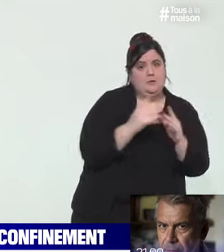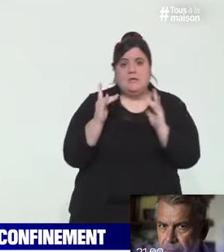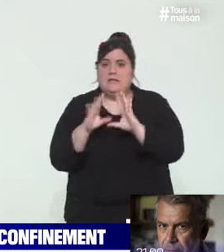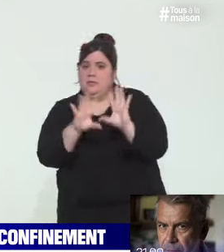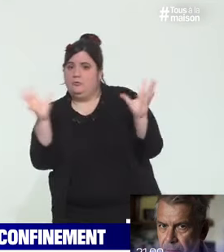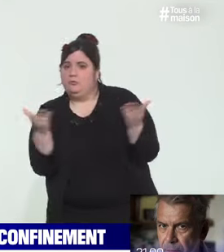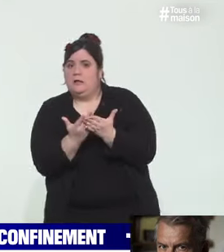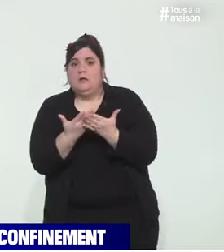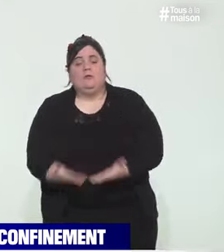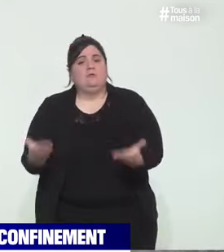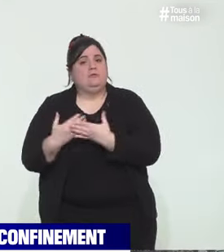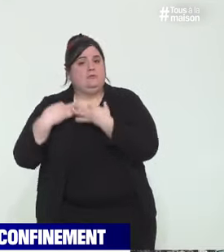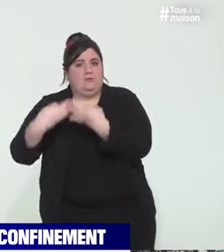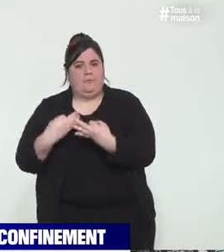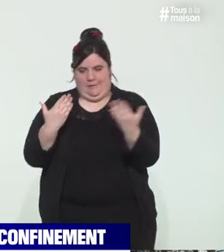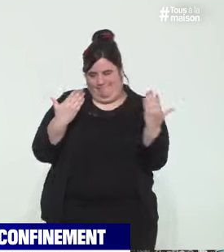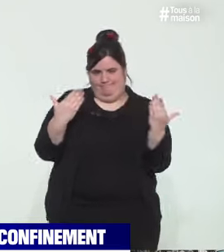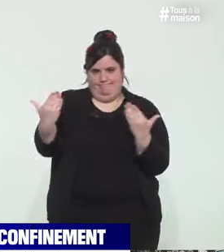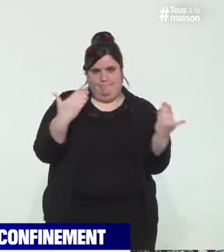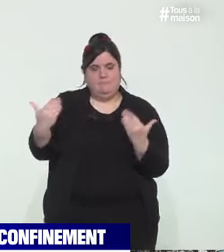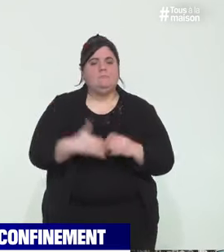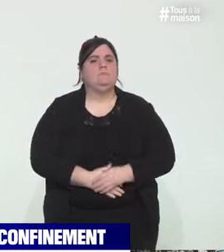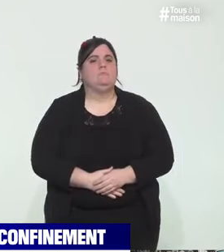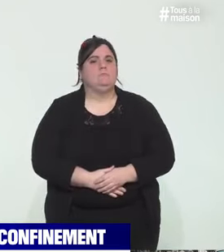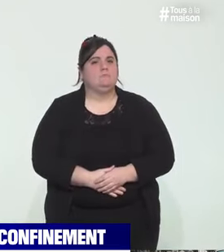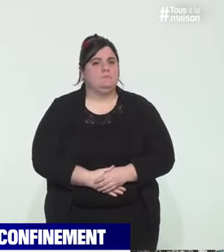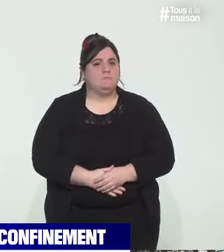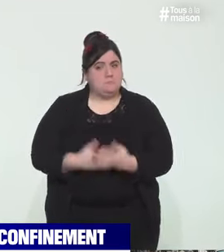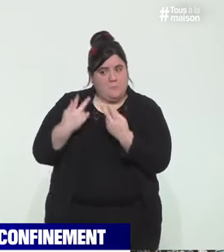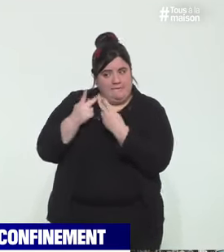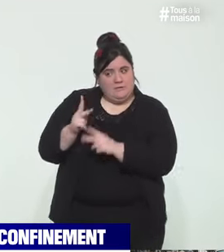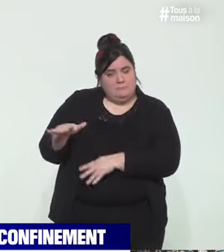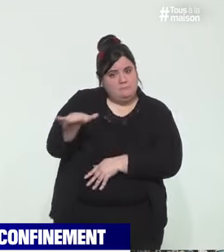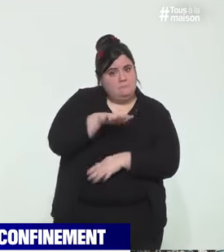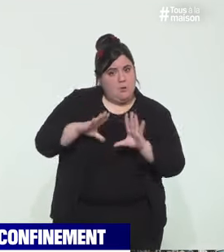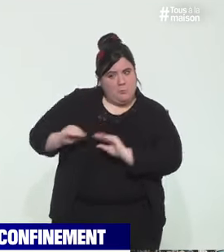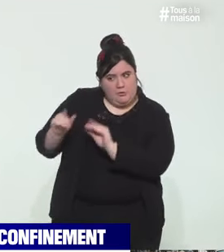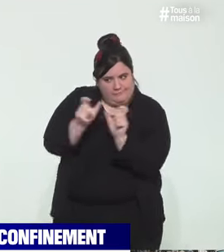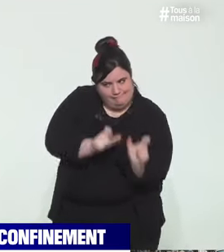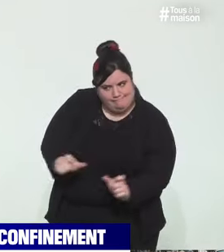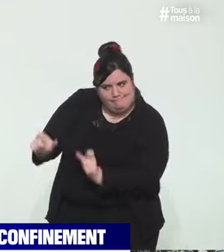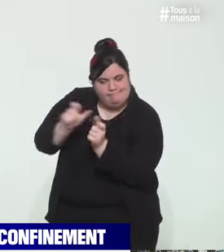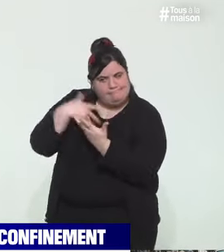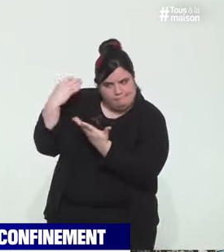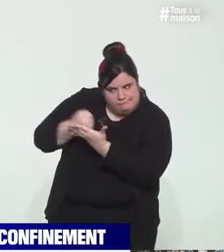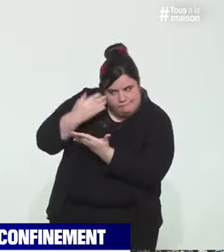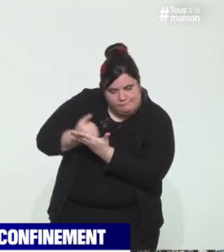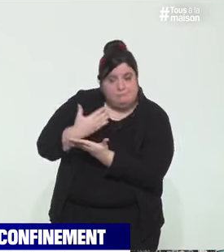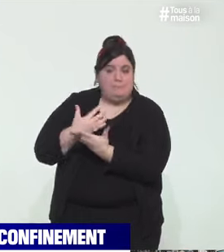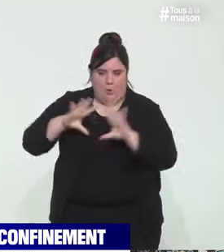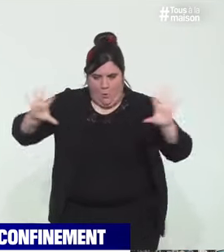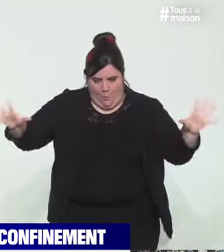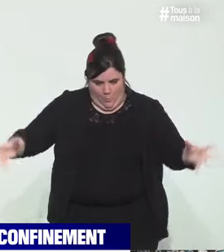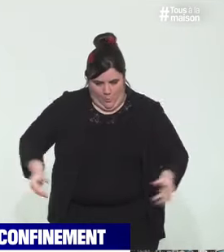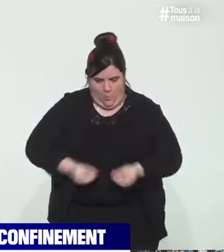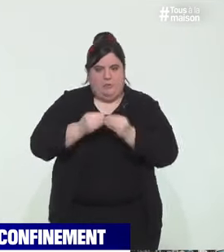situation normale. La surveillance syndromique, la surveillance en population, nous permet de construire cette fameuse première